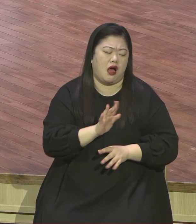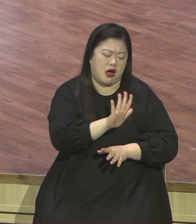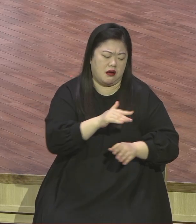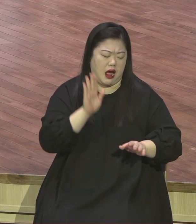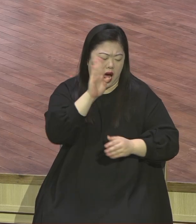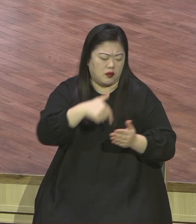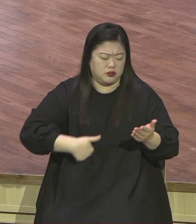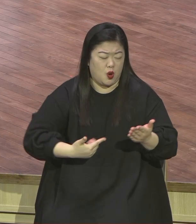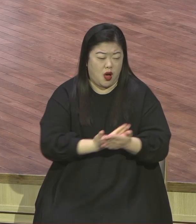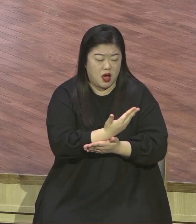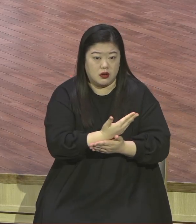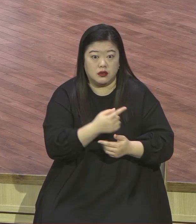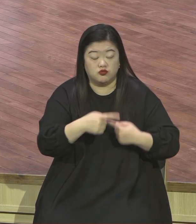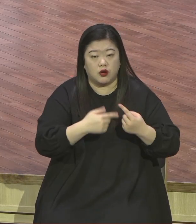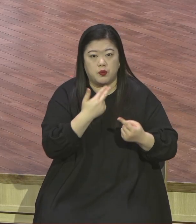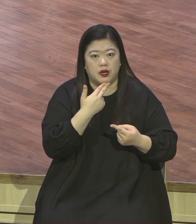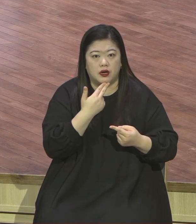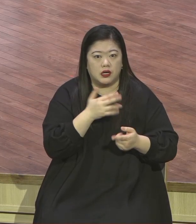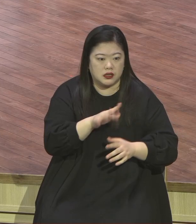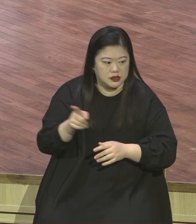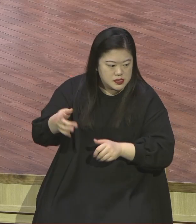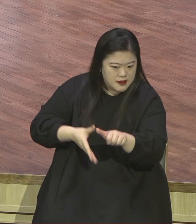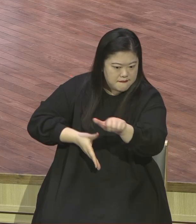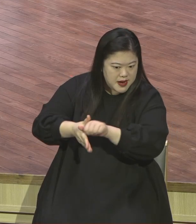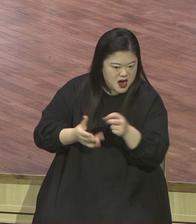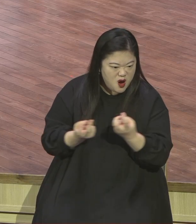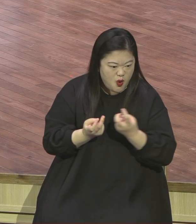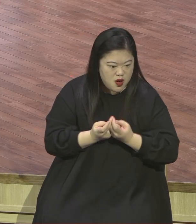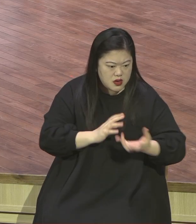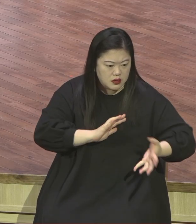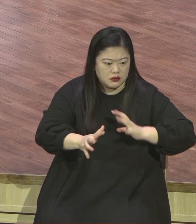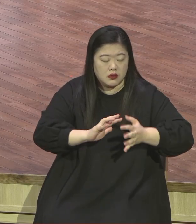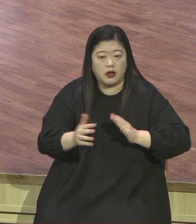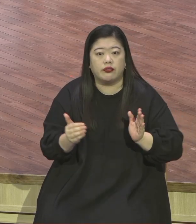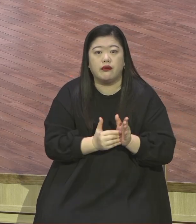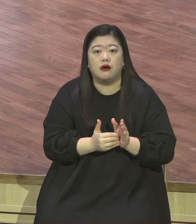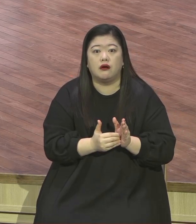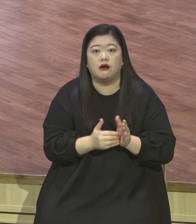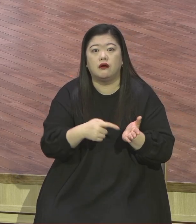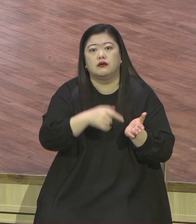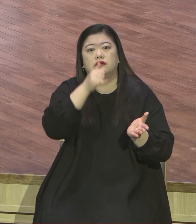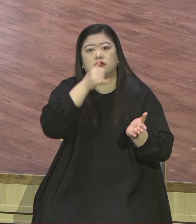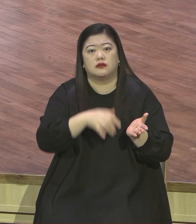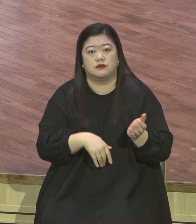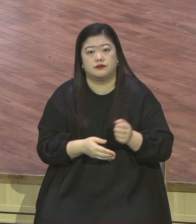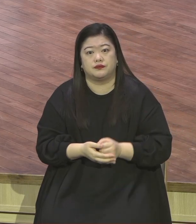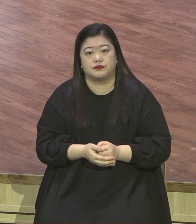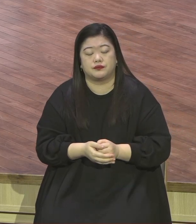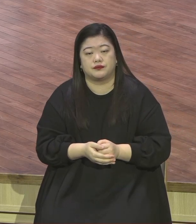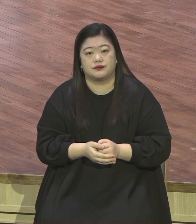종교생활 종교 종교 기독교는 종교 아니에요. 복음이에요. 생명이에요.